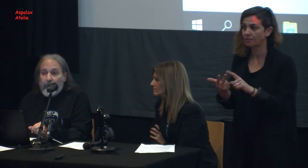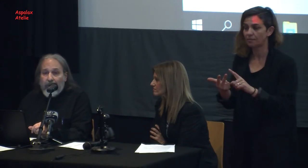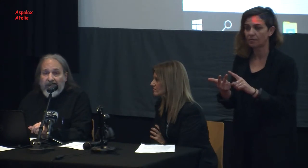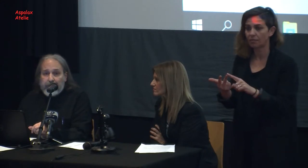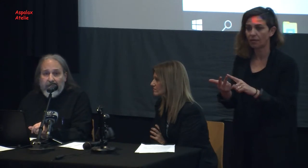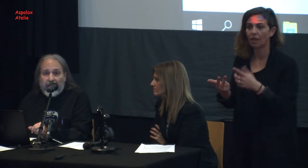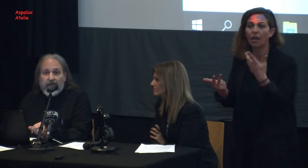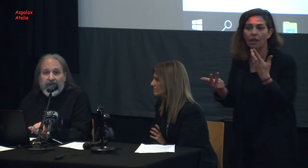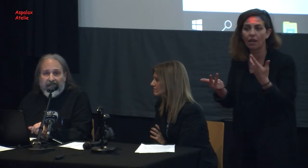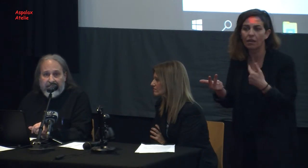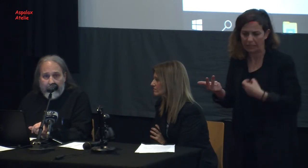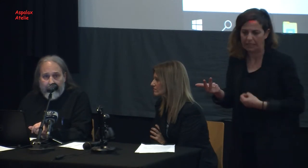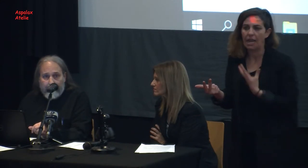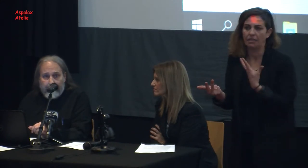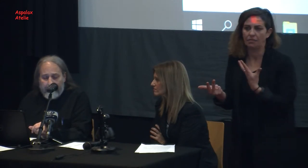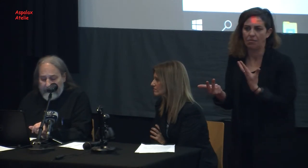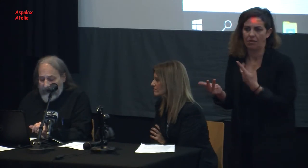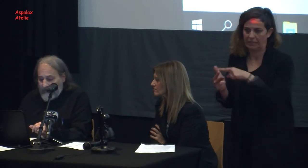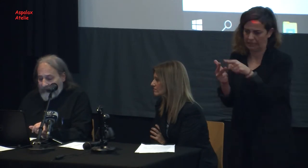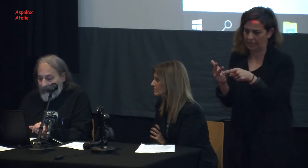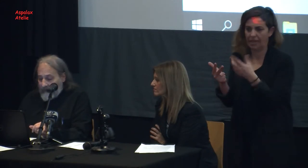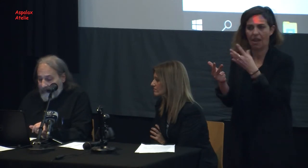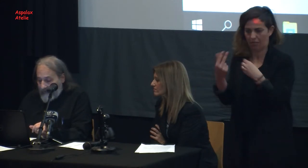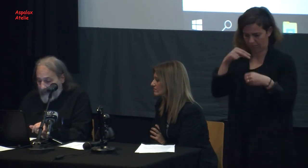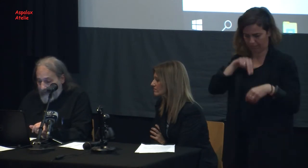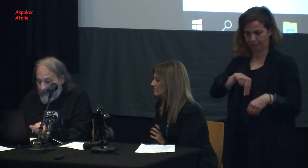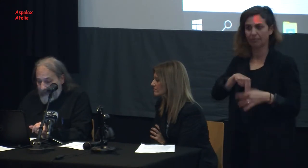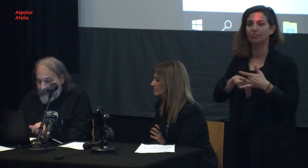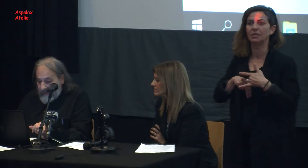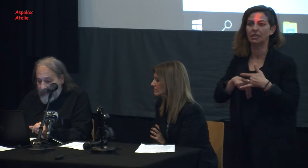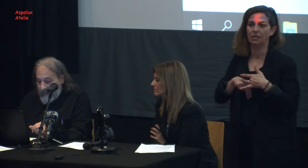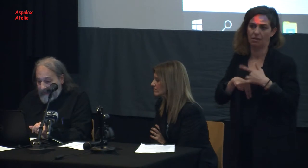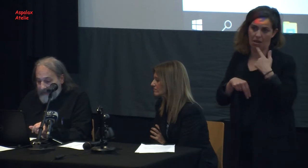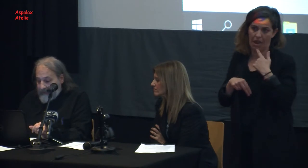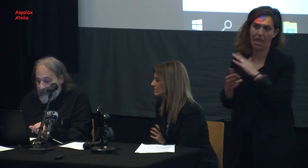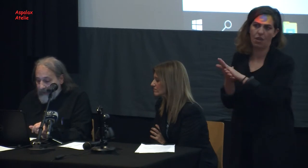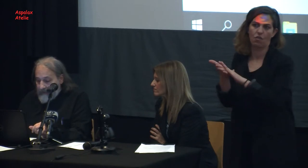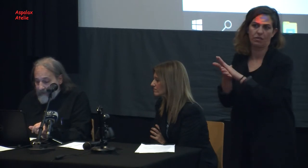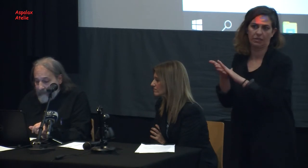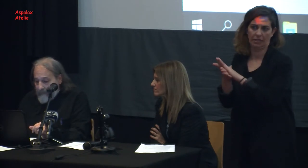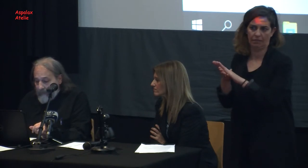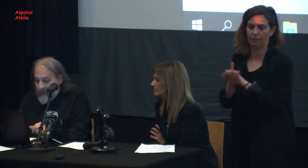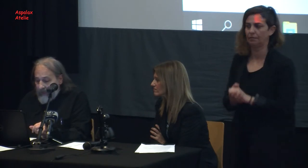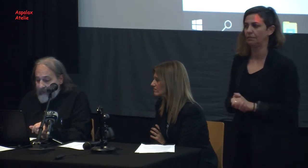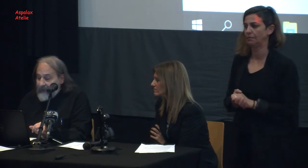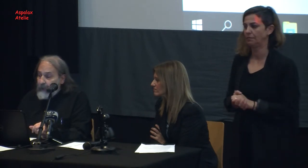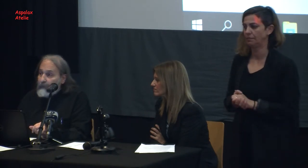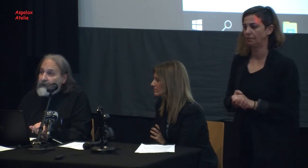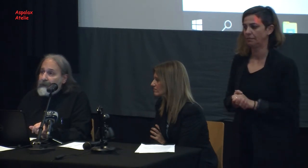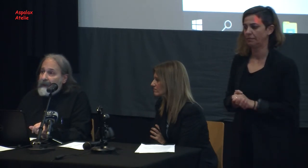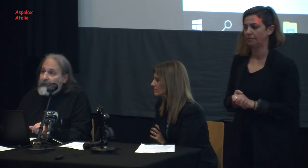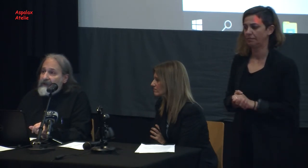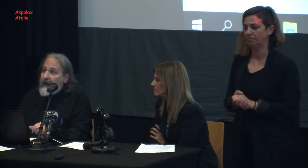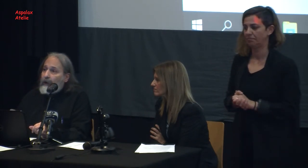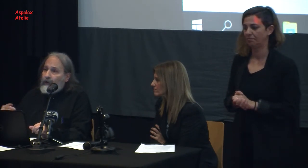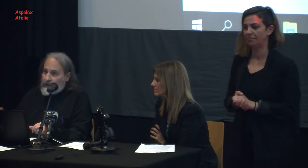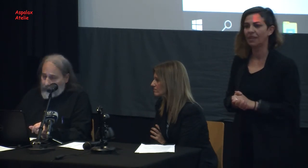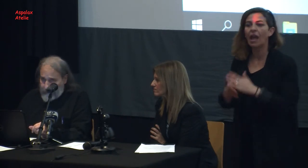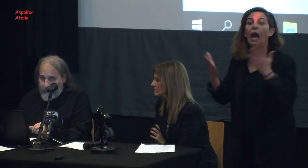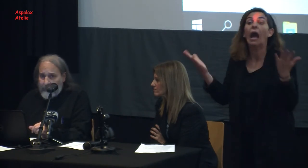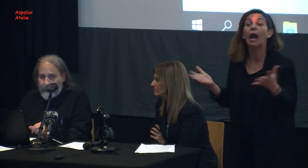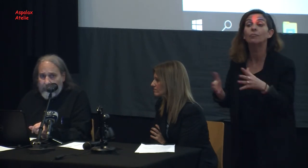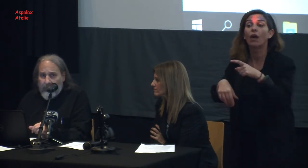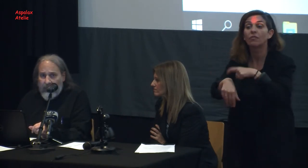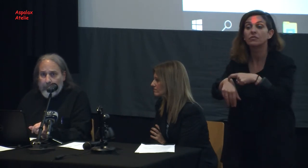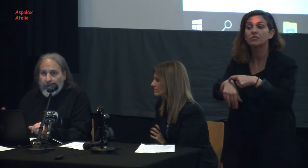και το θυμοειδές που είναι το συναίσθημα. Αυτά είναι τα 3 στοιχεία της ψυχής. Σημείο όμως περίπτωση